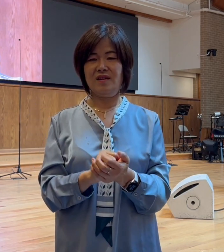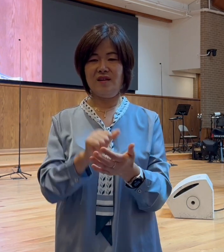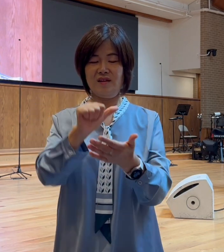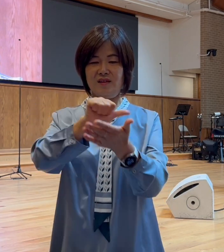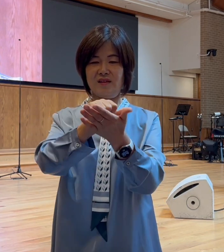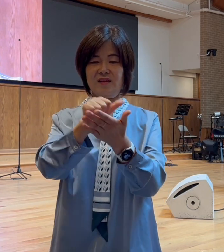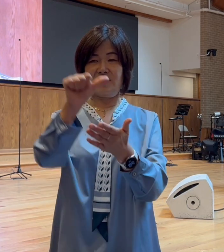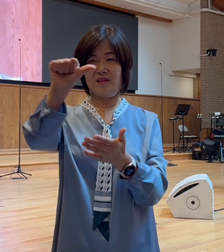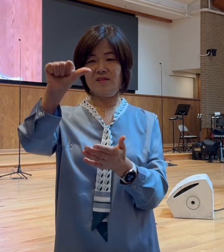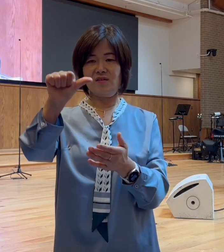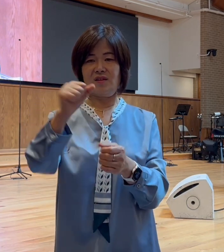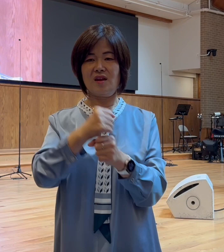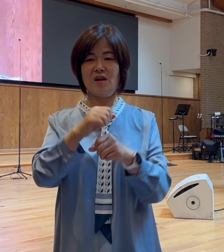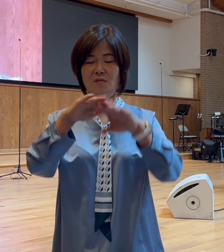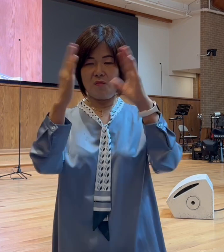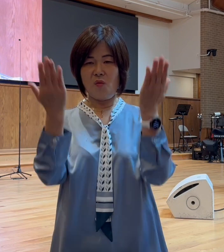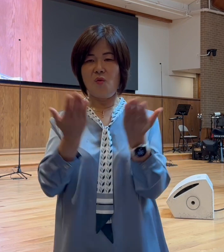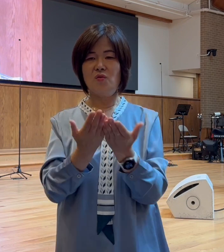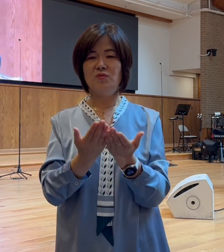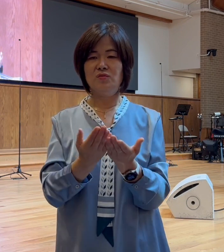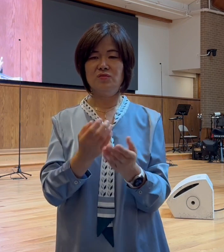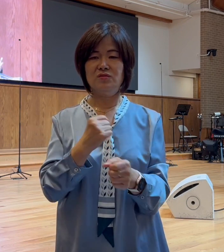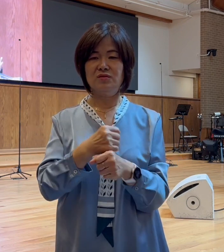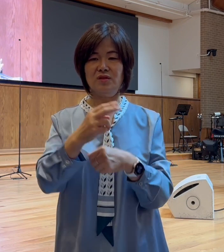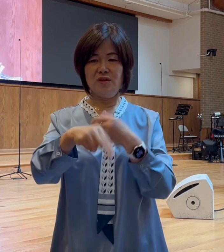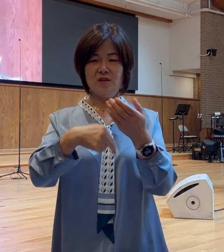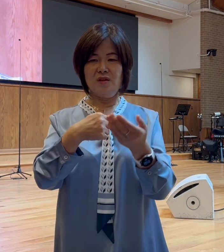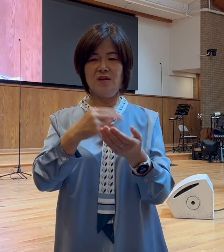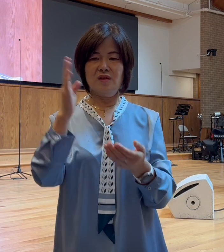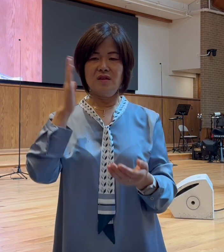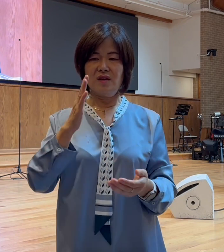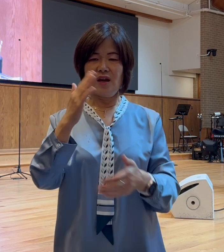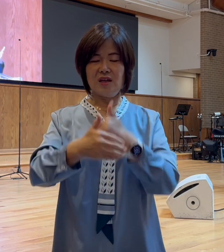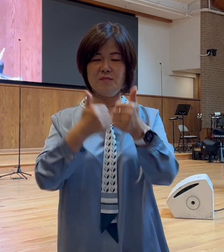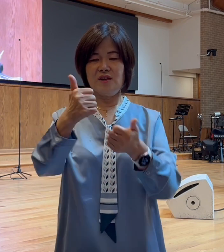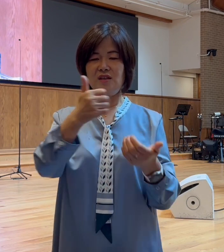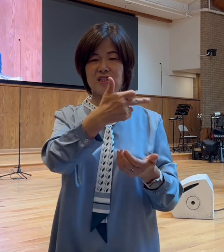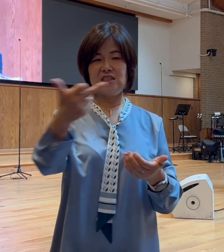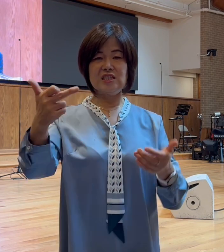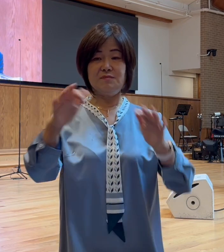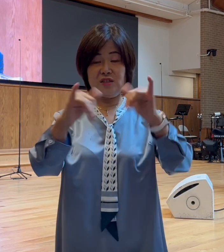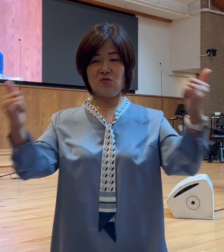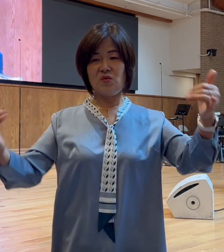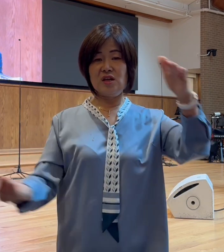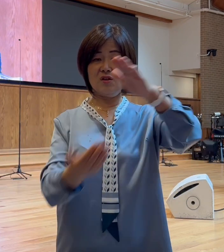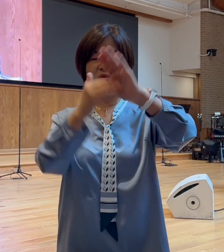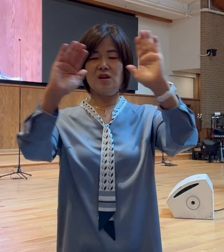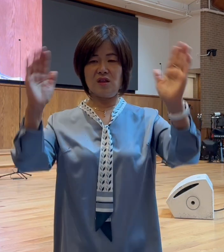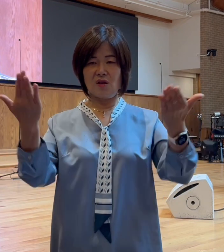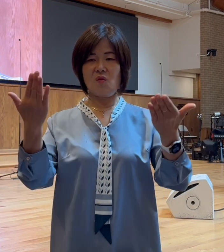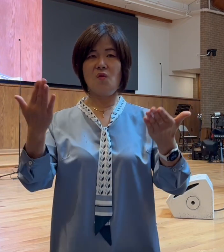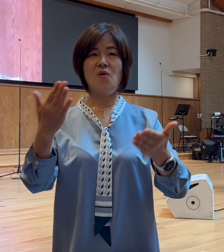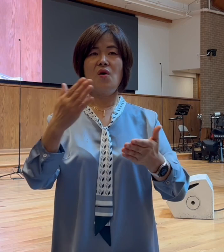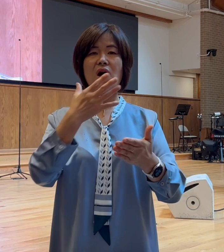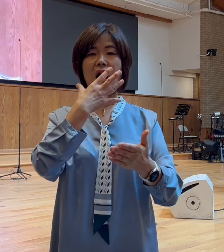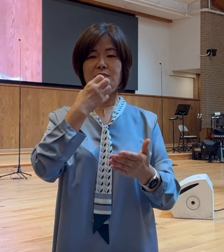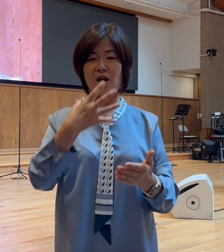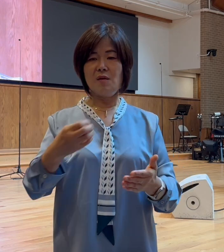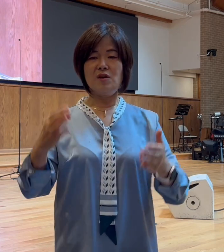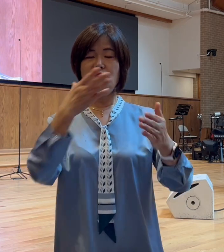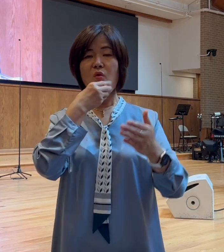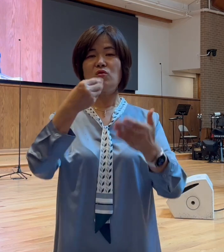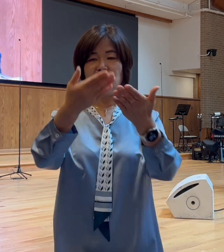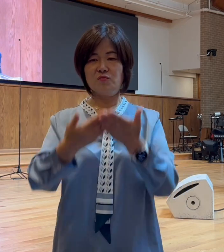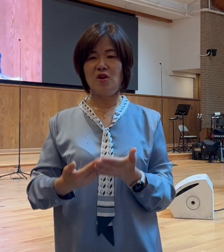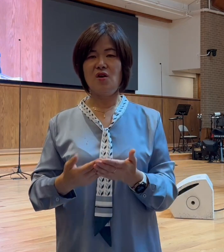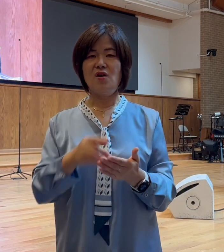다섯 개가 전부 다 여호와가 주어예요. 내가 너로 큰 민족을 이루게 할 것이고, 내가 너를 복줄 것이며,